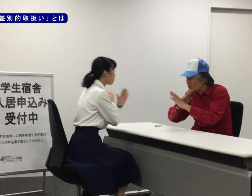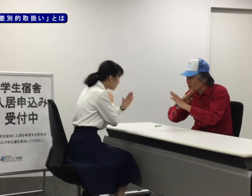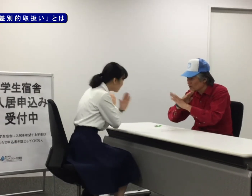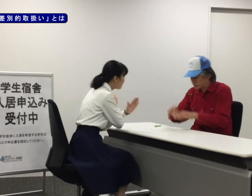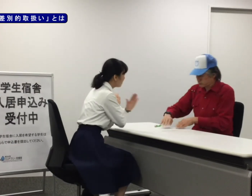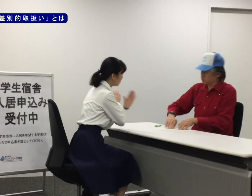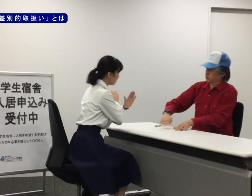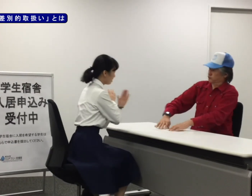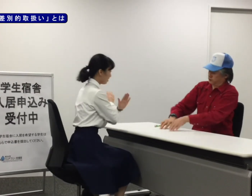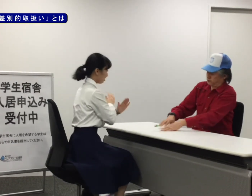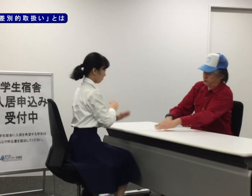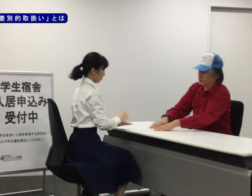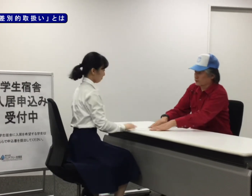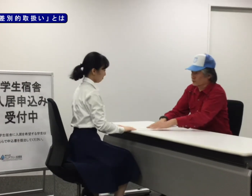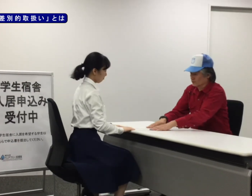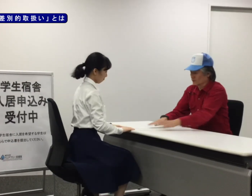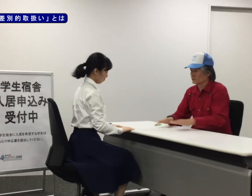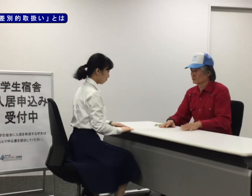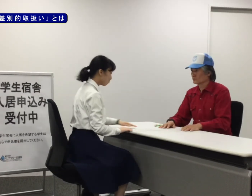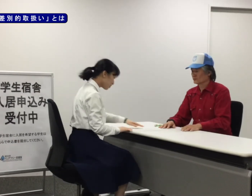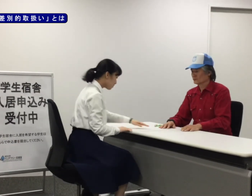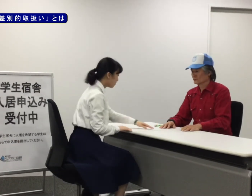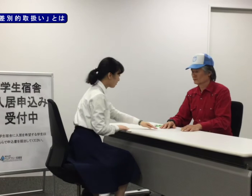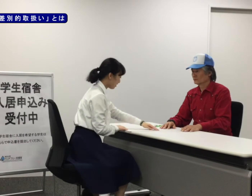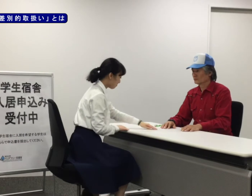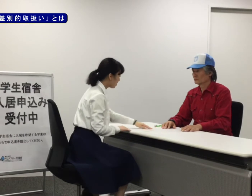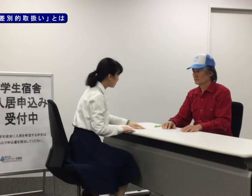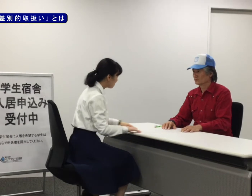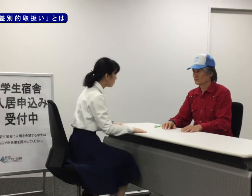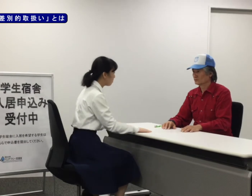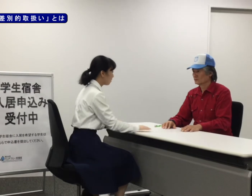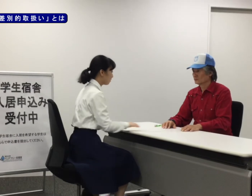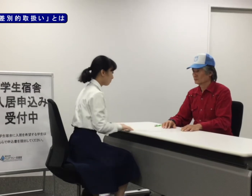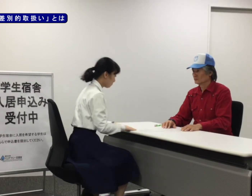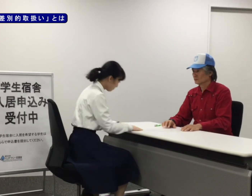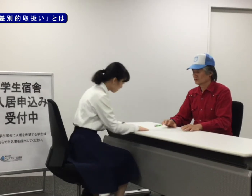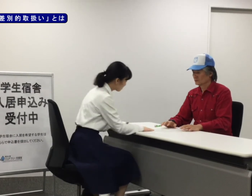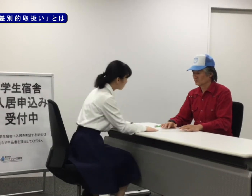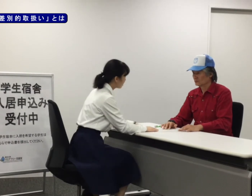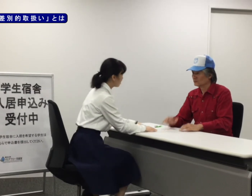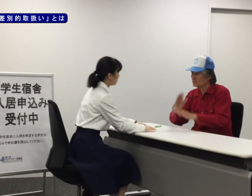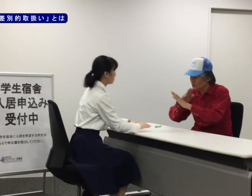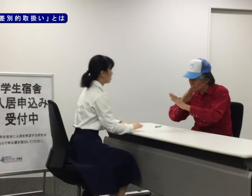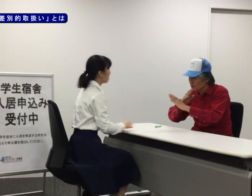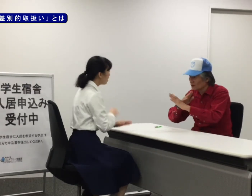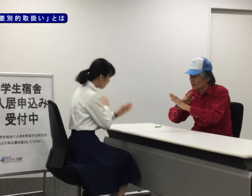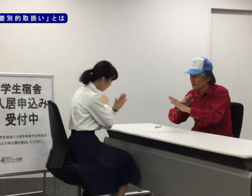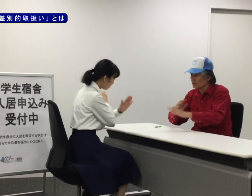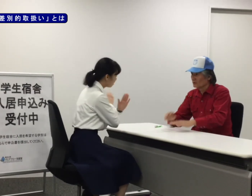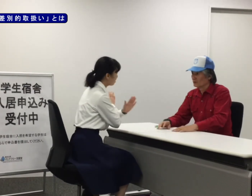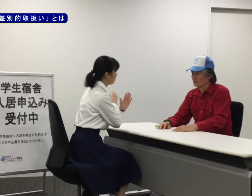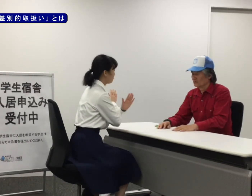断りしているんですそう言われましてもはいっ